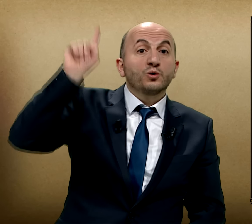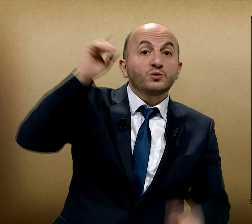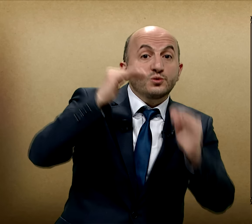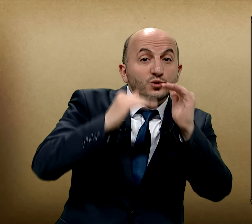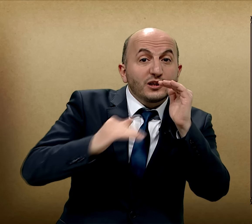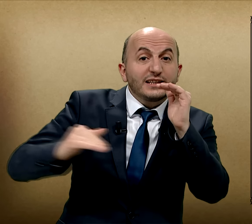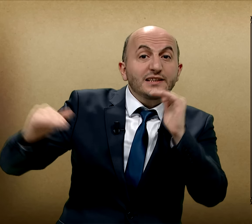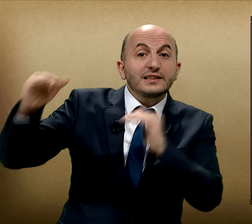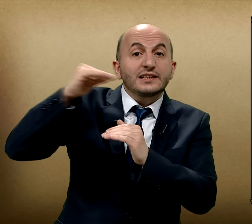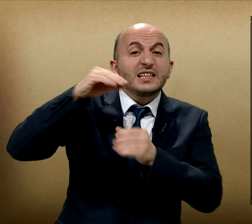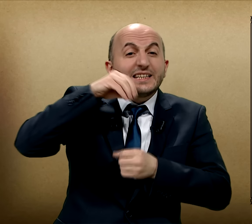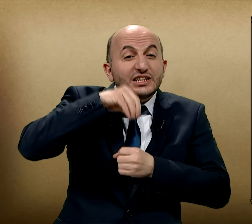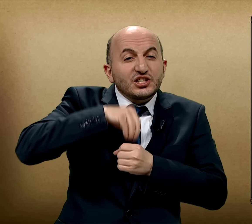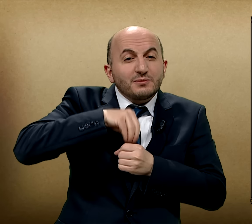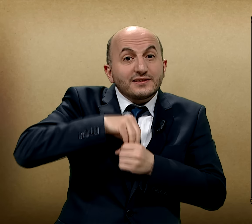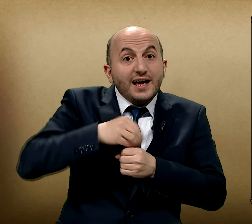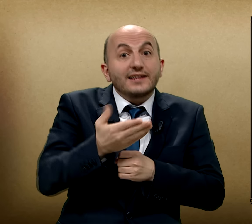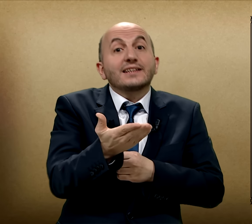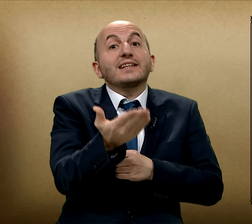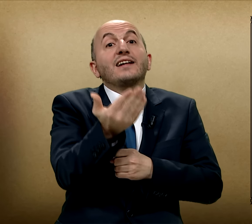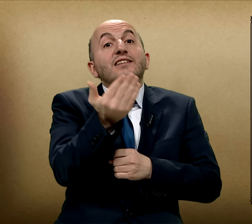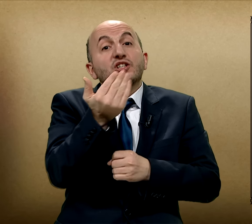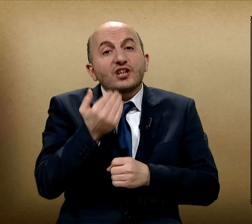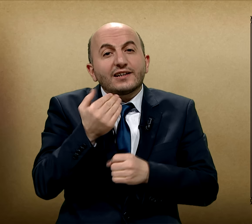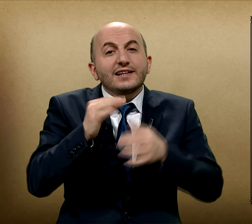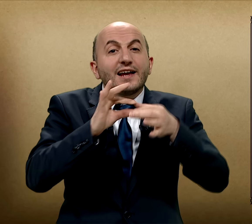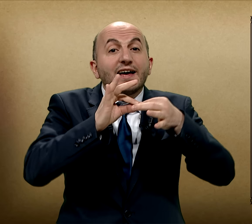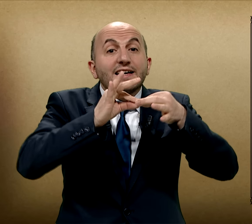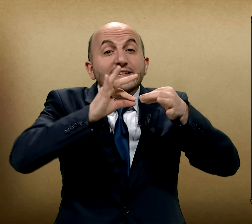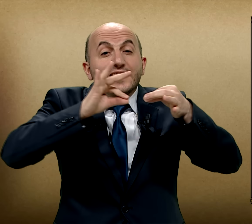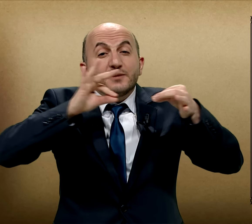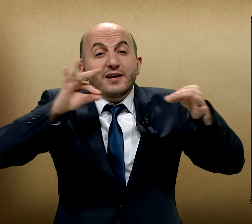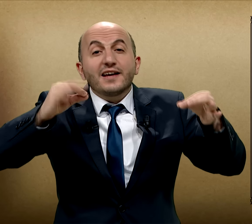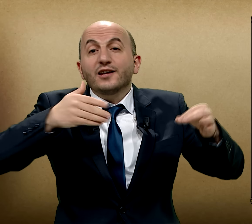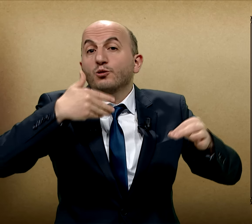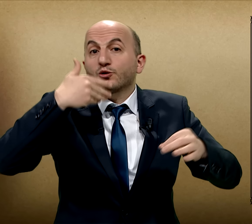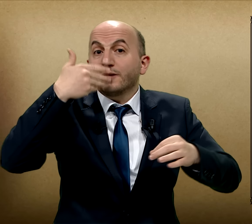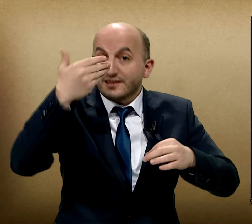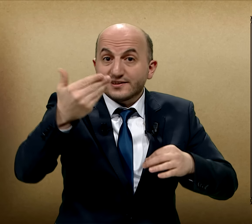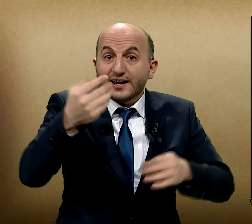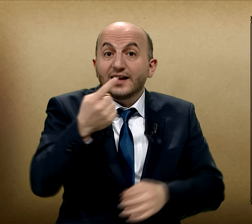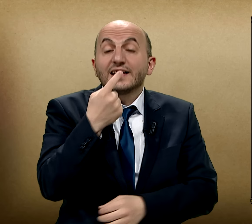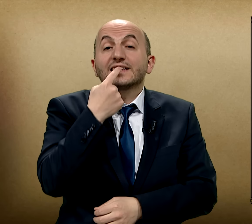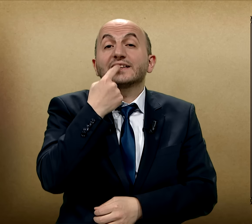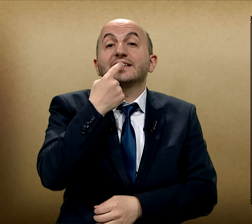Onun yüceliğini içimizden geldiği şekliyle kelimelere dökmek ise